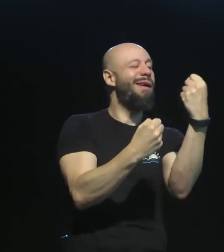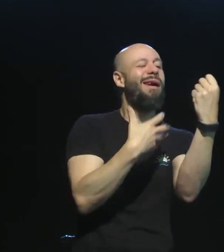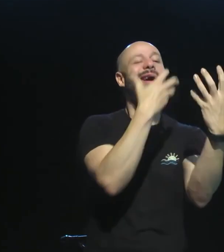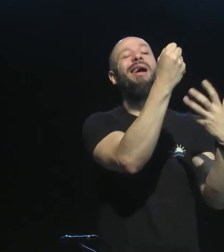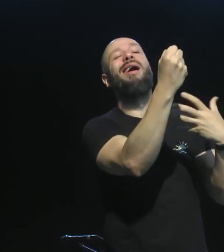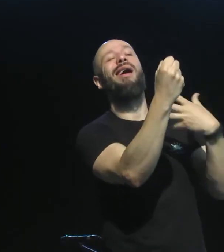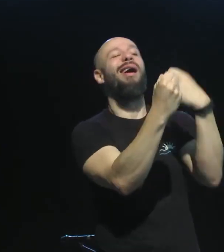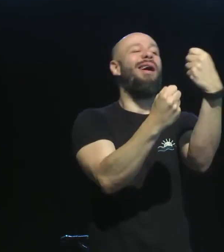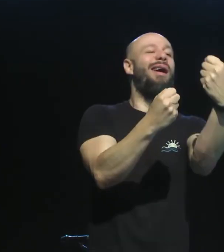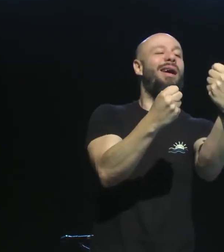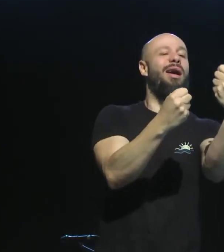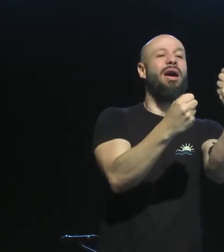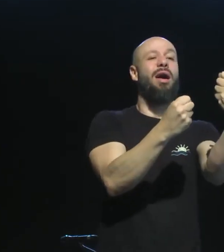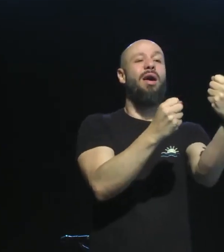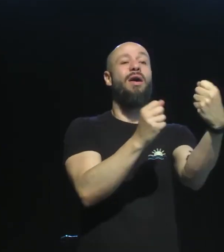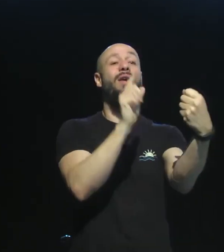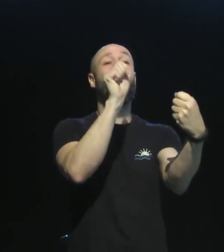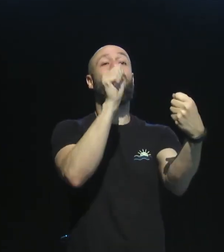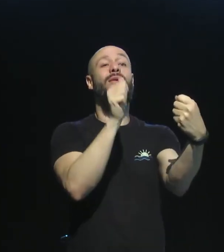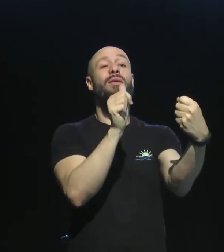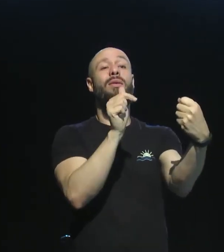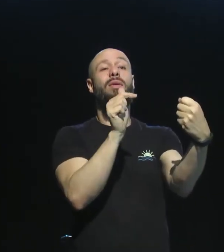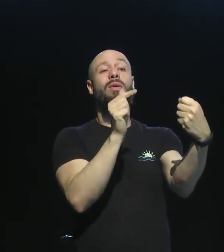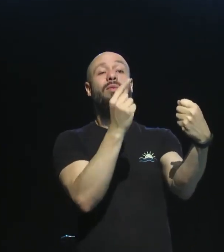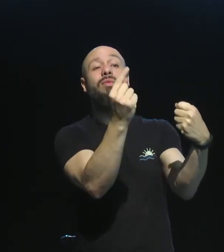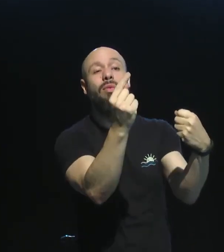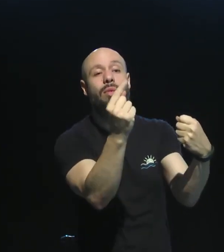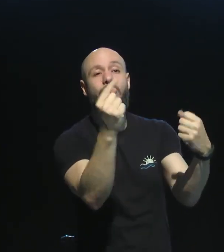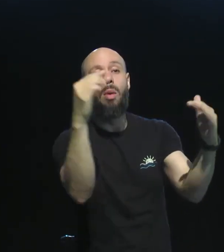apuros. Por quê?